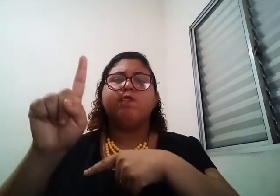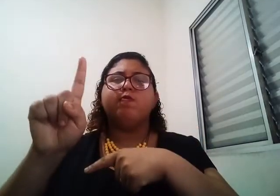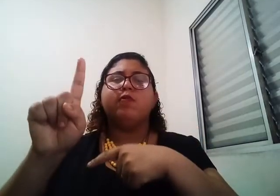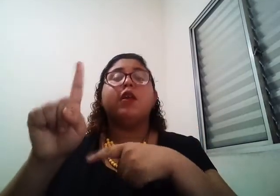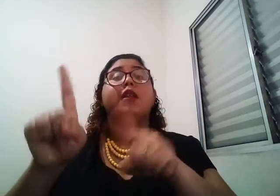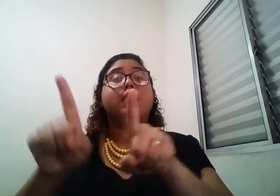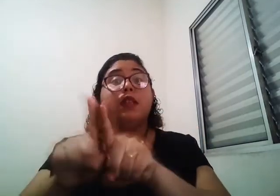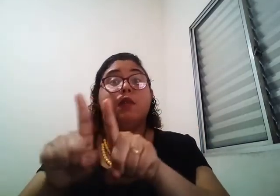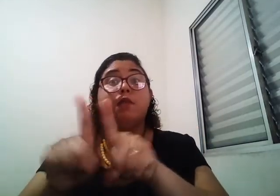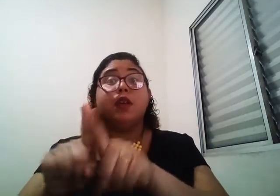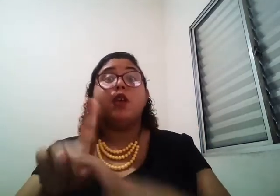verbos